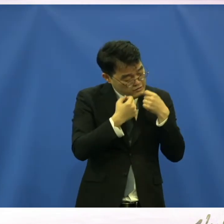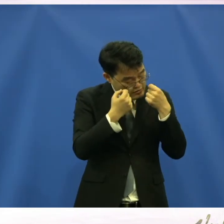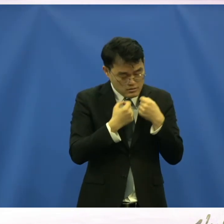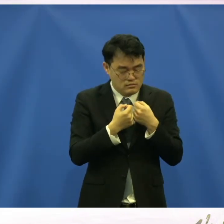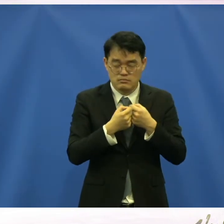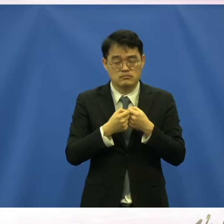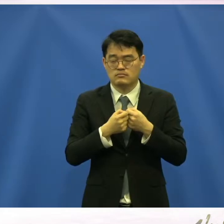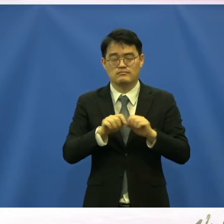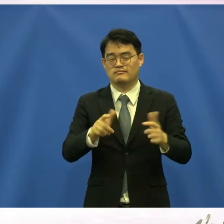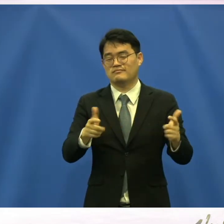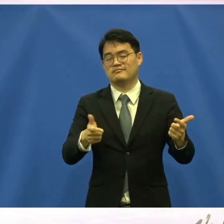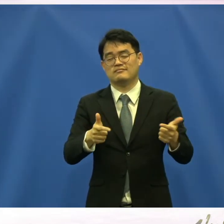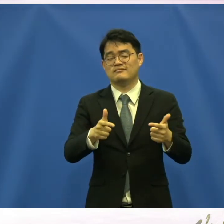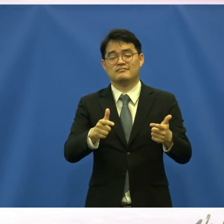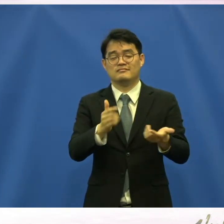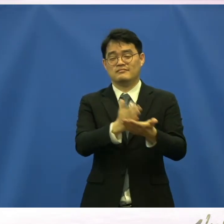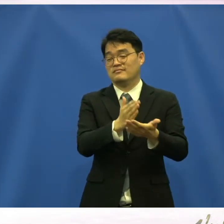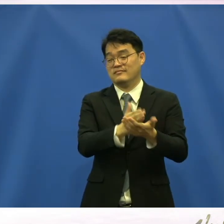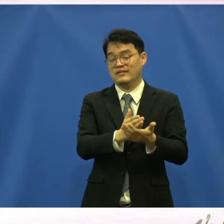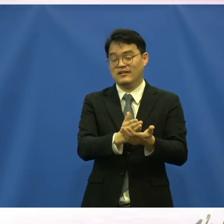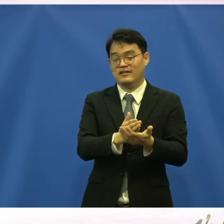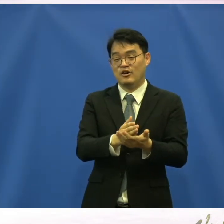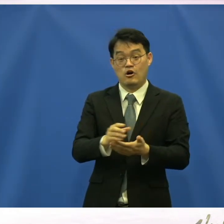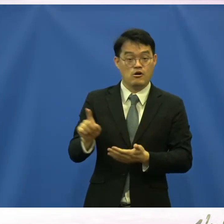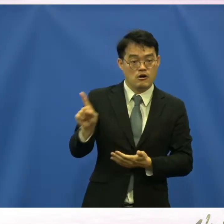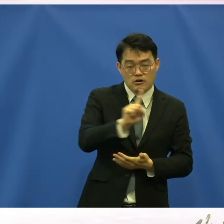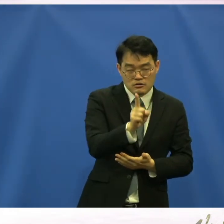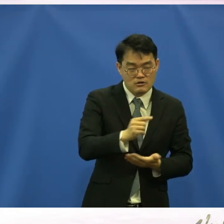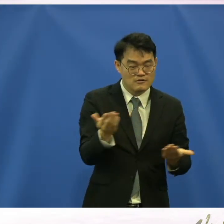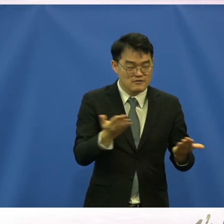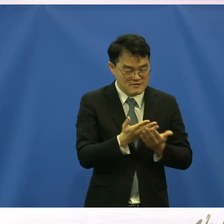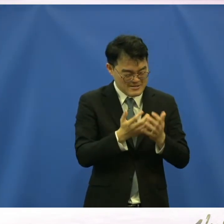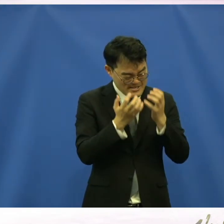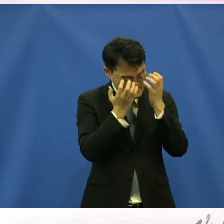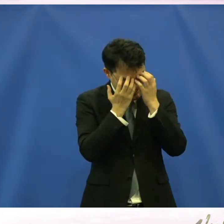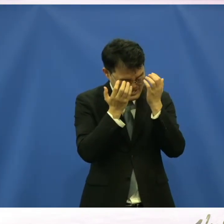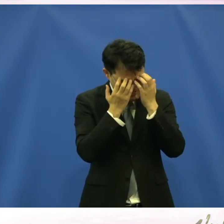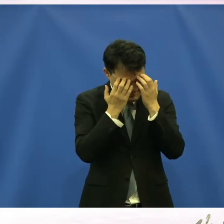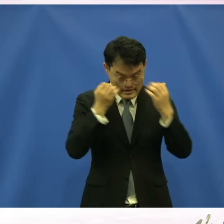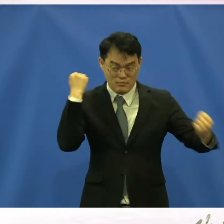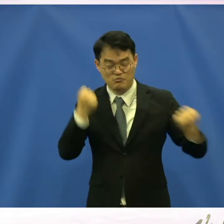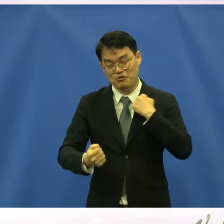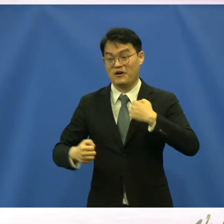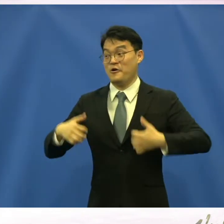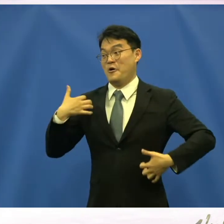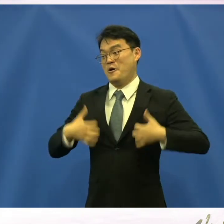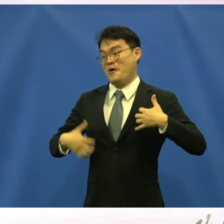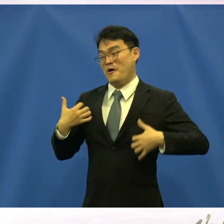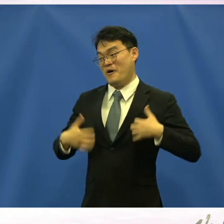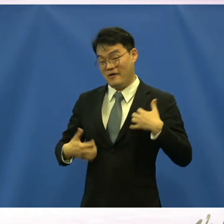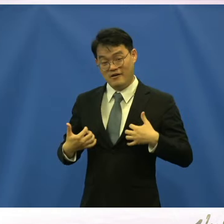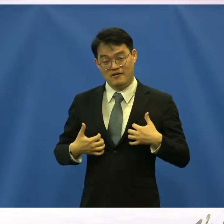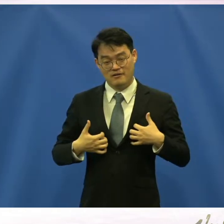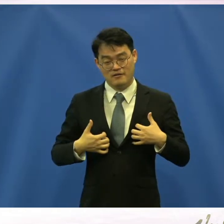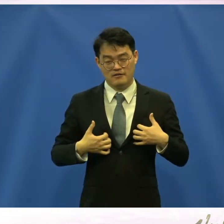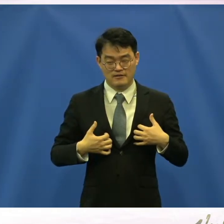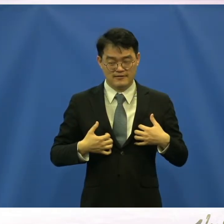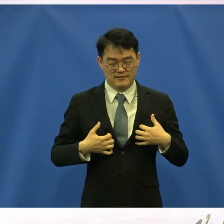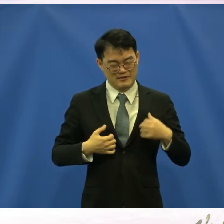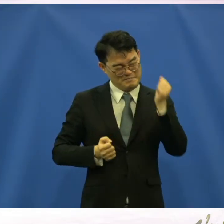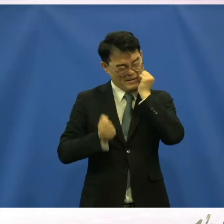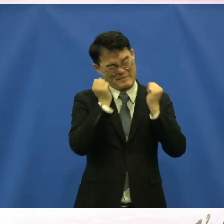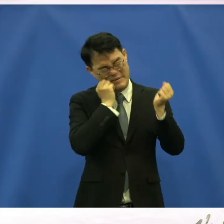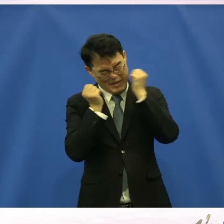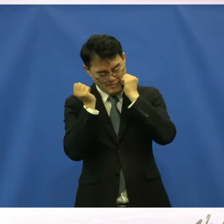아무리 어떤 어려운 일이 일어나도 그 어떤 일도 우리에게 주신 구원을 흔들 수가 없고 우리에게 주신 승리가 뺏기지